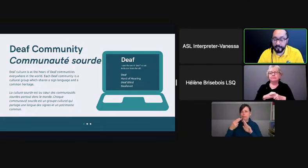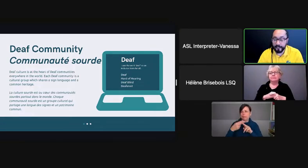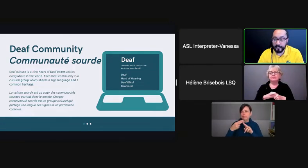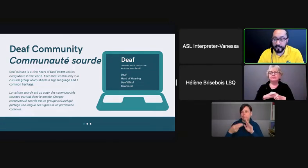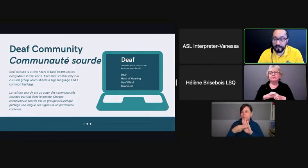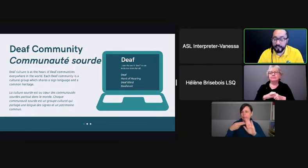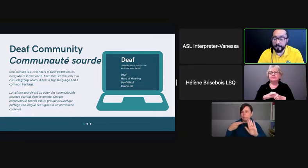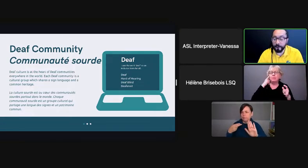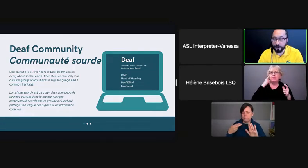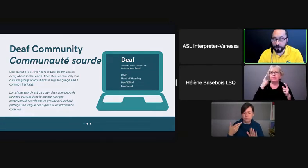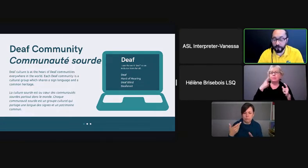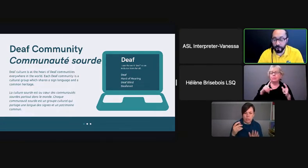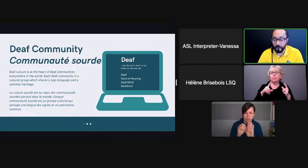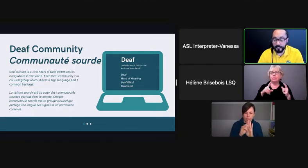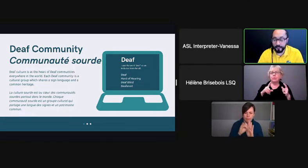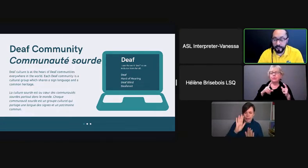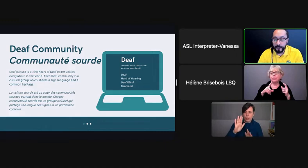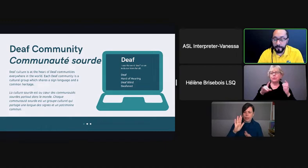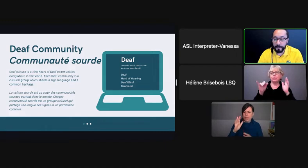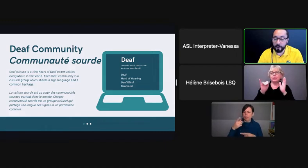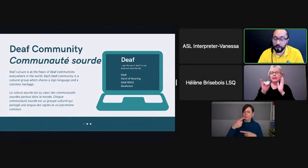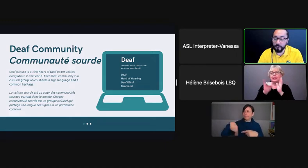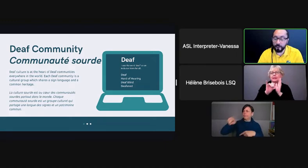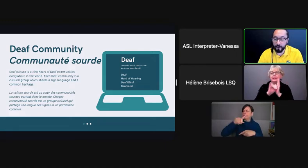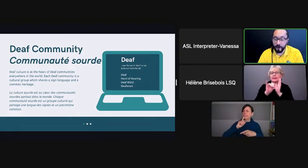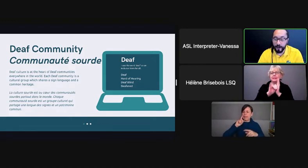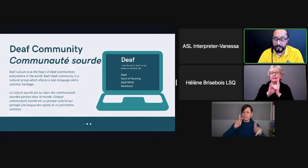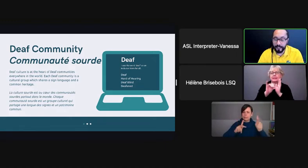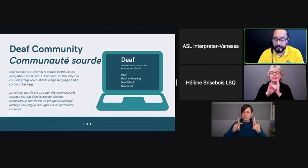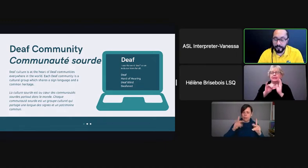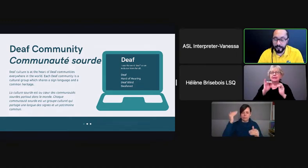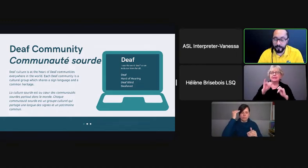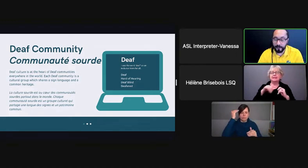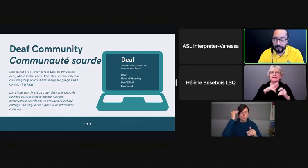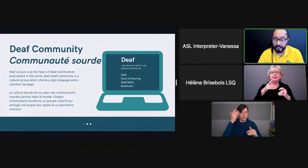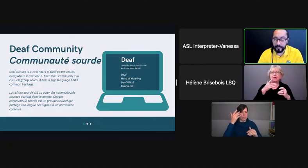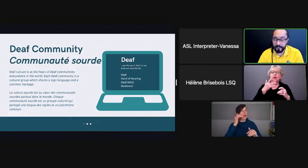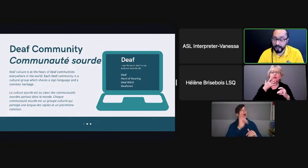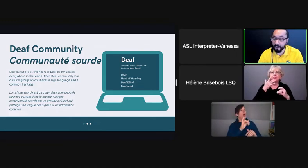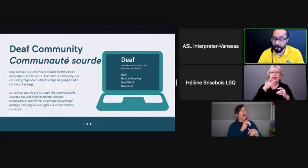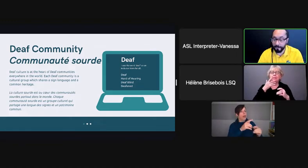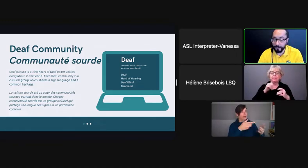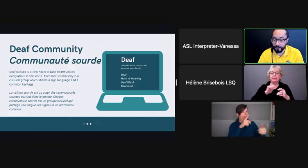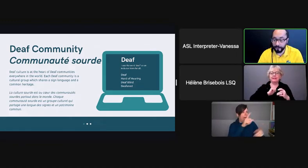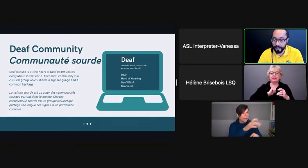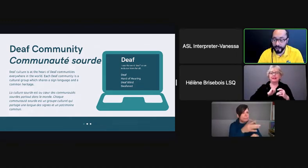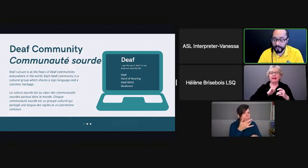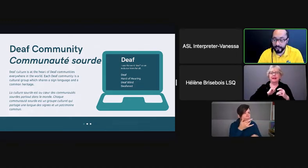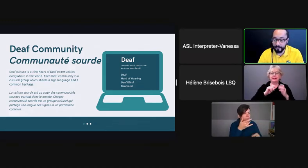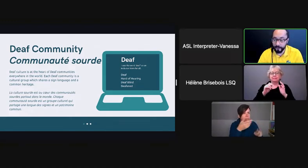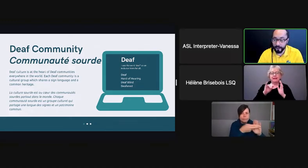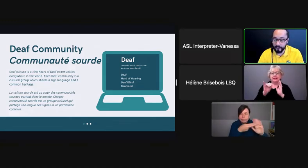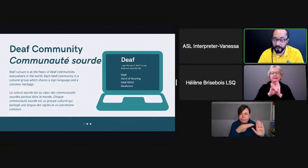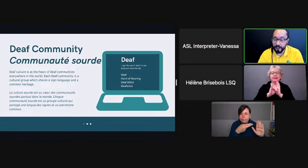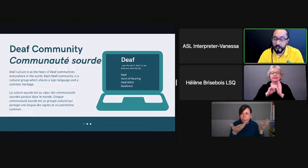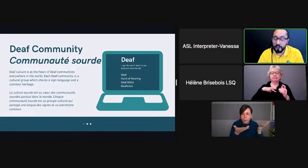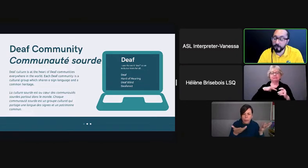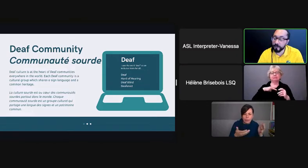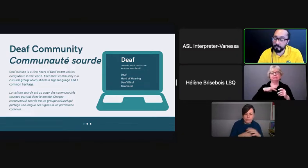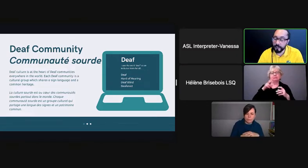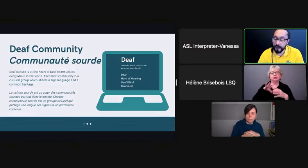Pour l'identité, c'est un choix personnel. Les gens choisissent leur propre identité et c'est comme